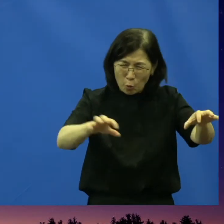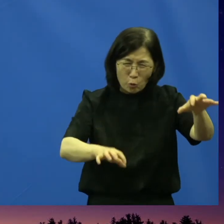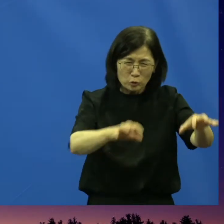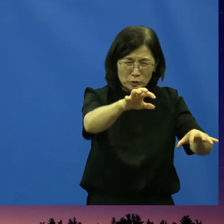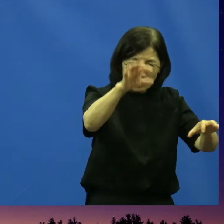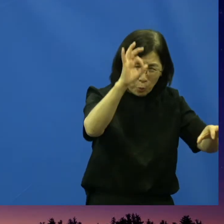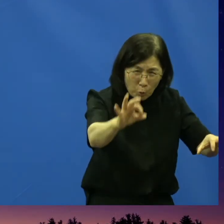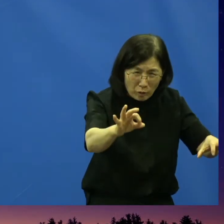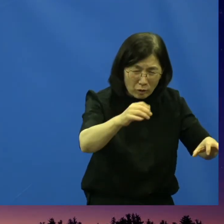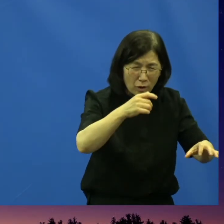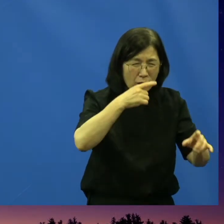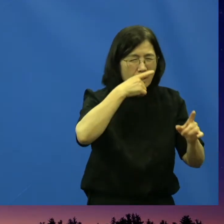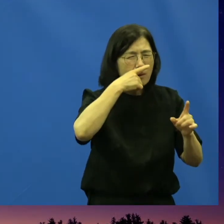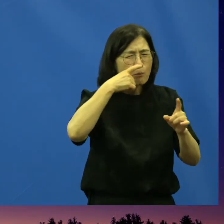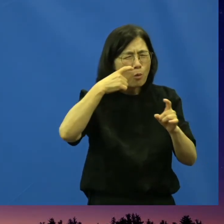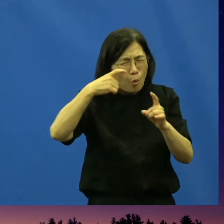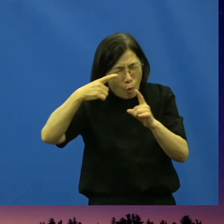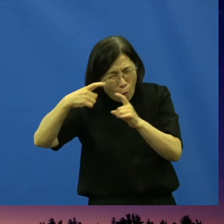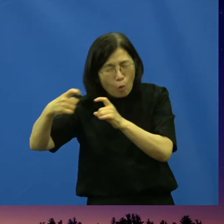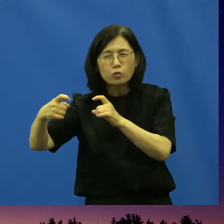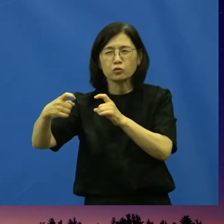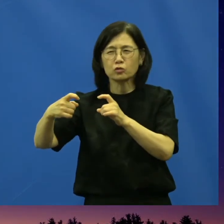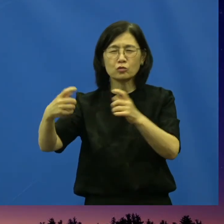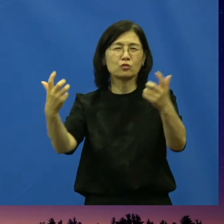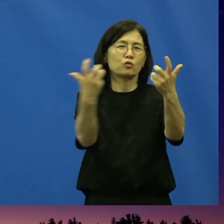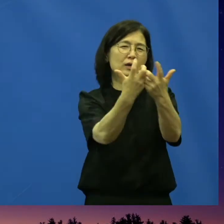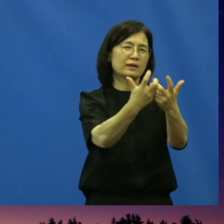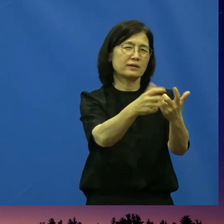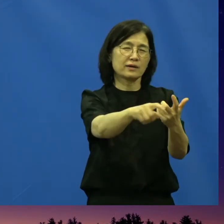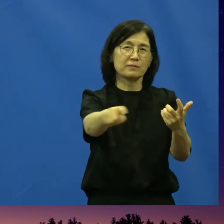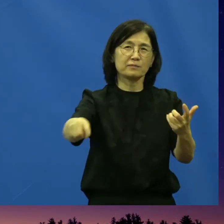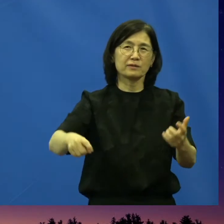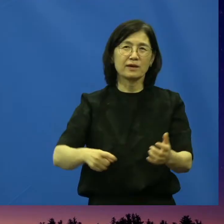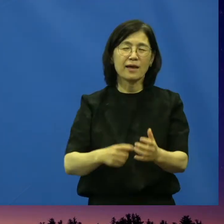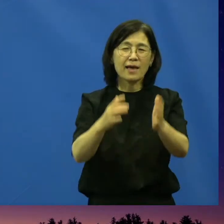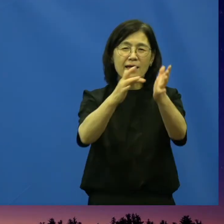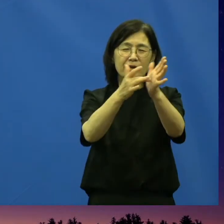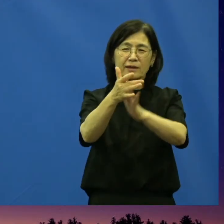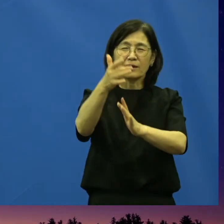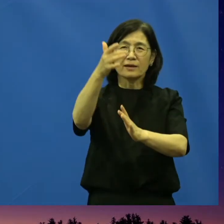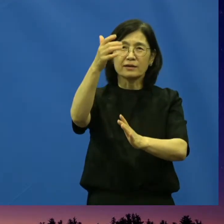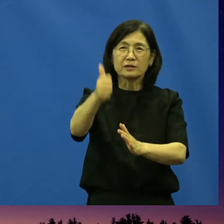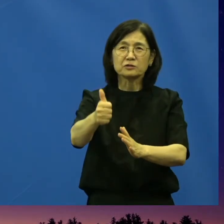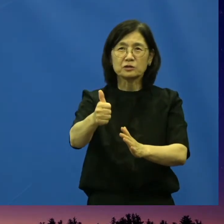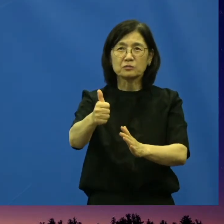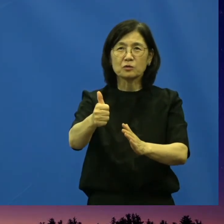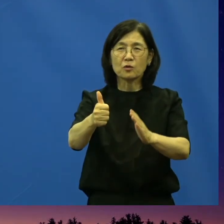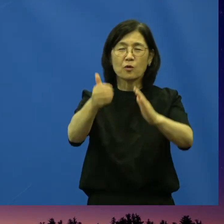여러분, 예수님도 여러분 공생애 동안에 계속 유혹을 받는 거예요, 여러분. 공생이 시작할 그때에